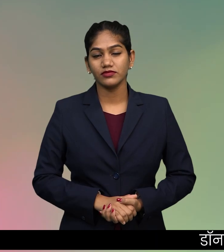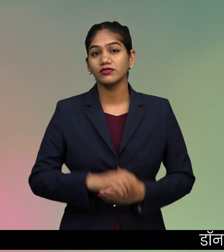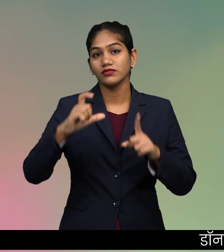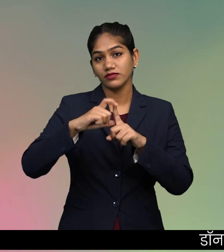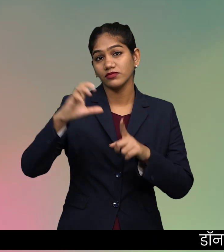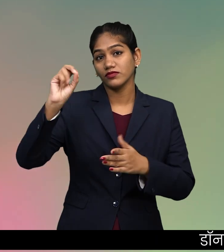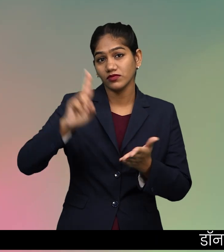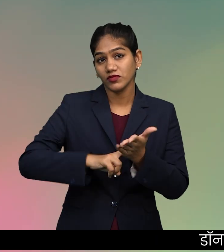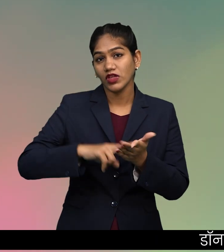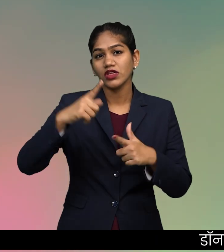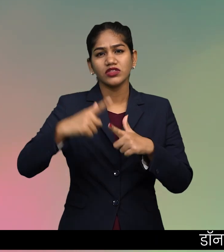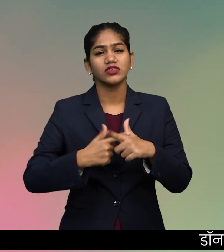डॉन जुआन तलाव,